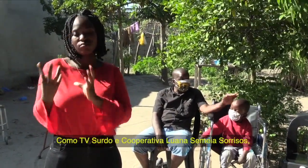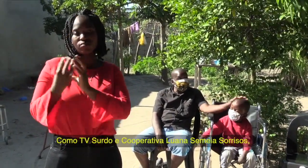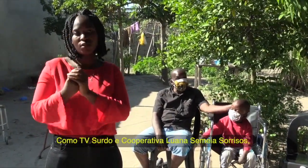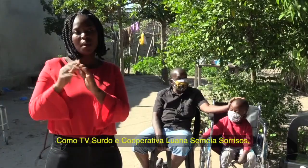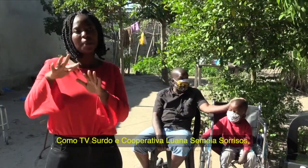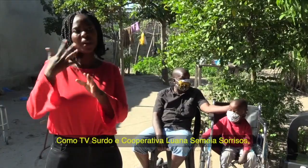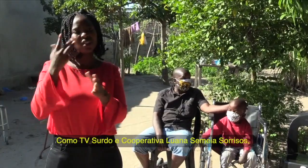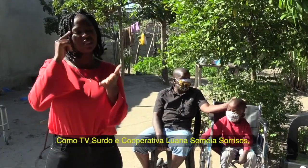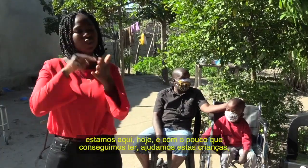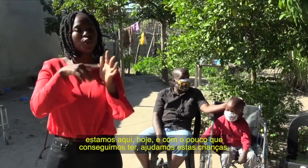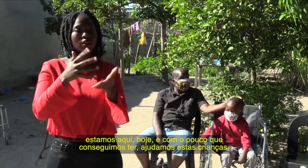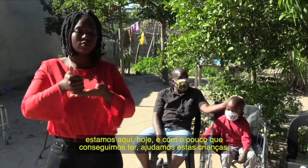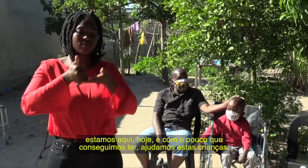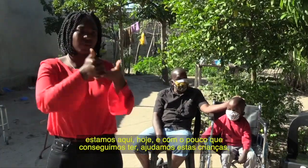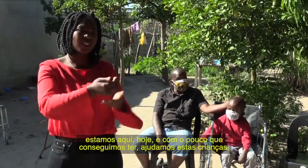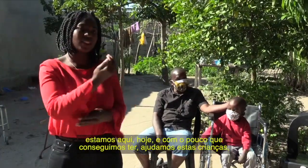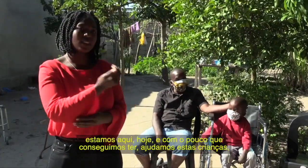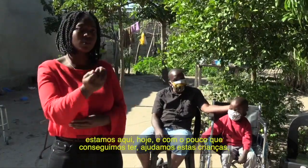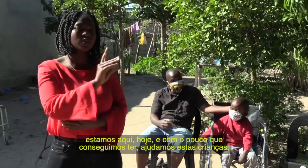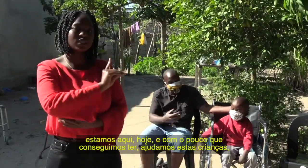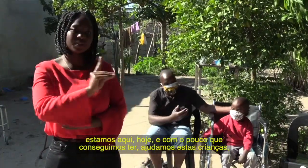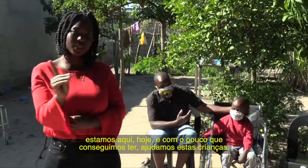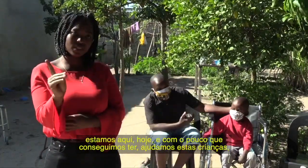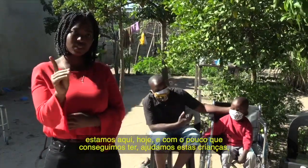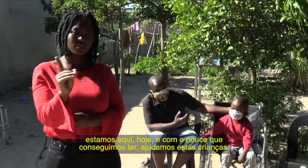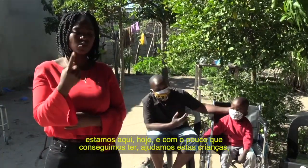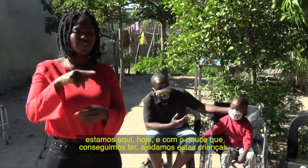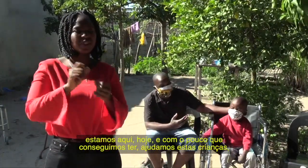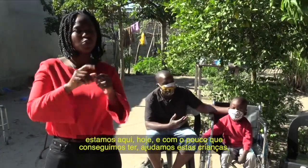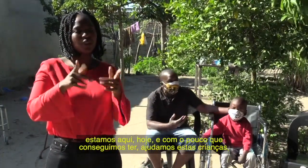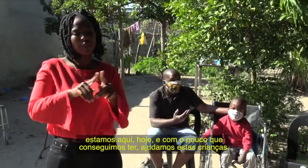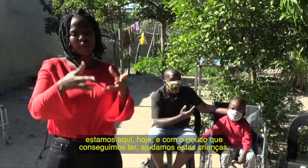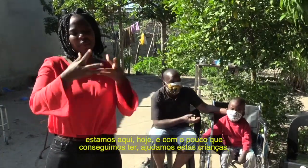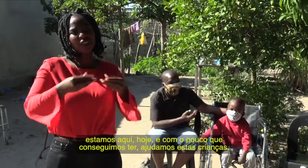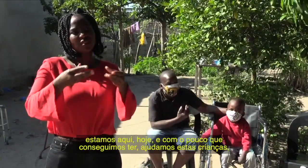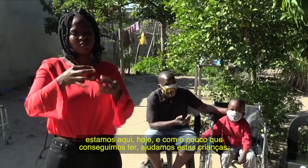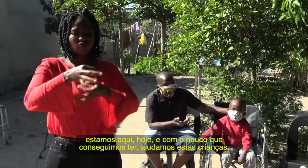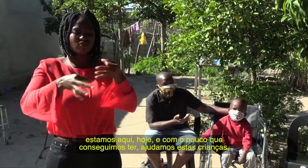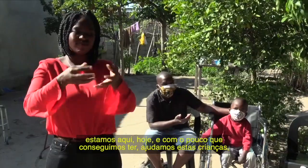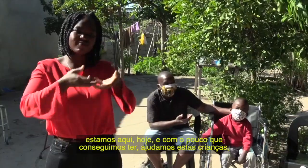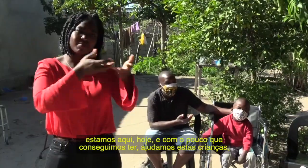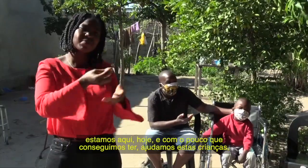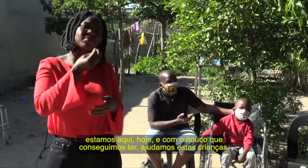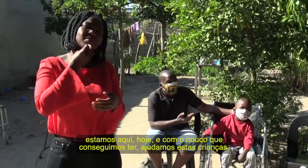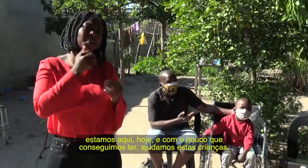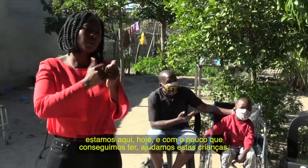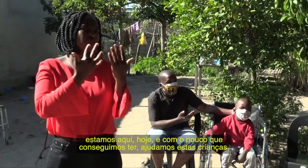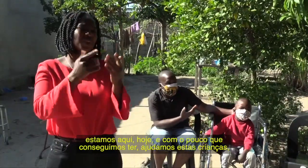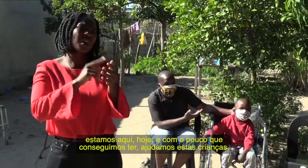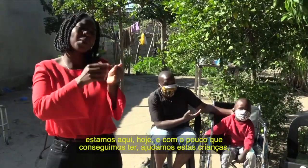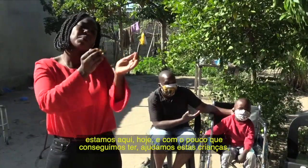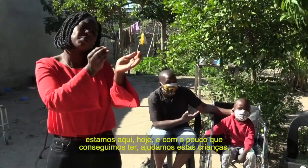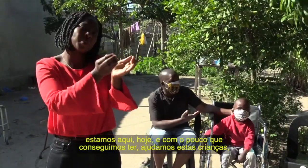Semeia Sorrisos, isto significa que para essas crianças com deficiência, nós estamos aqui